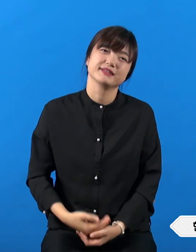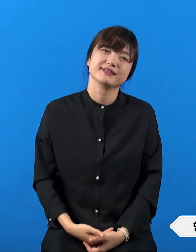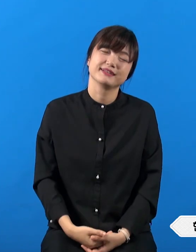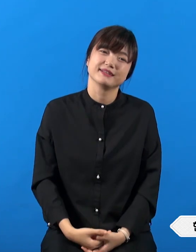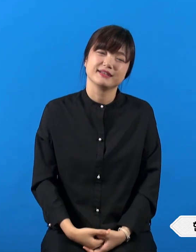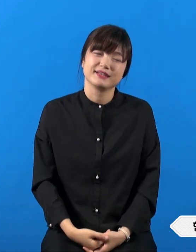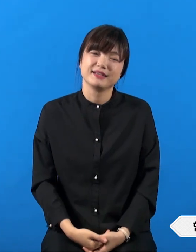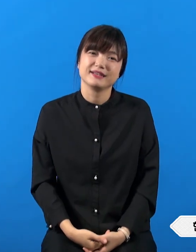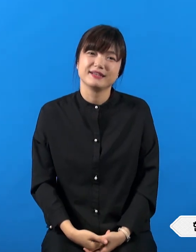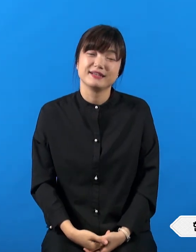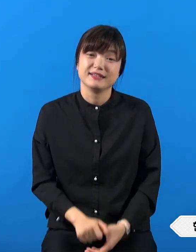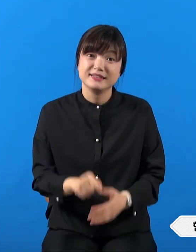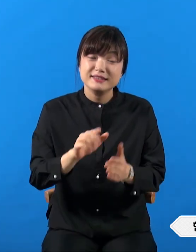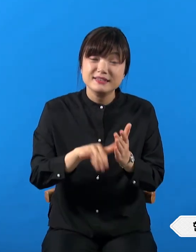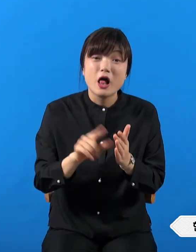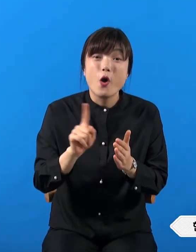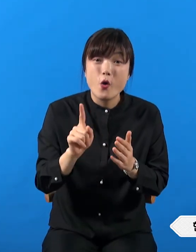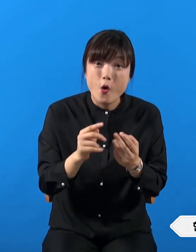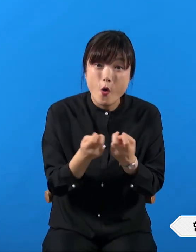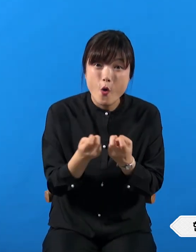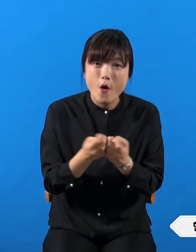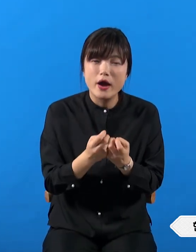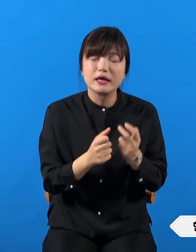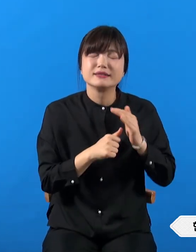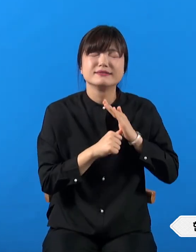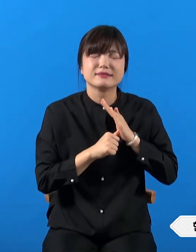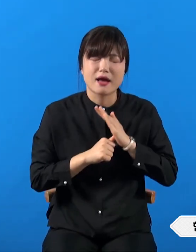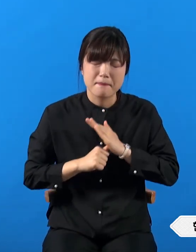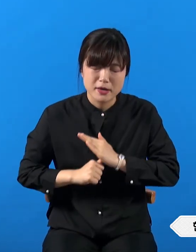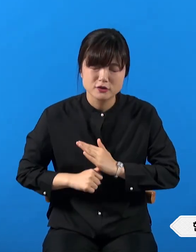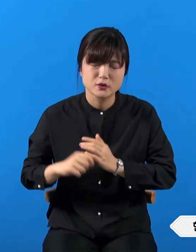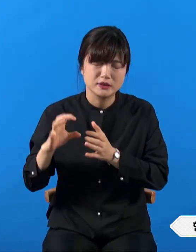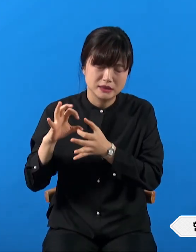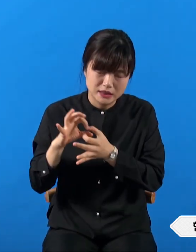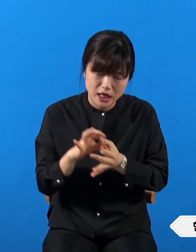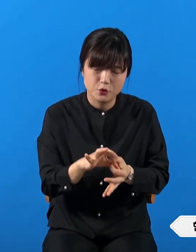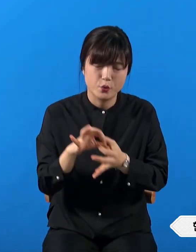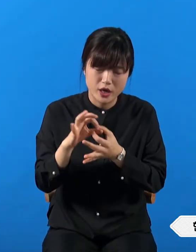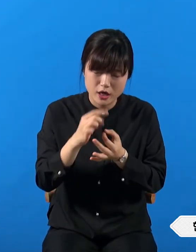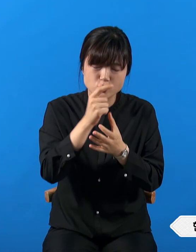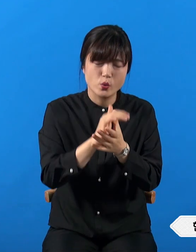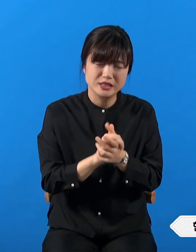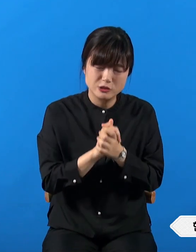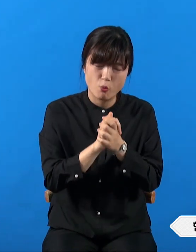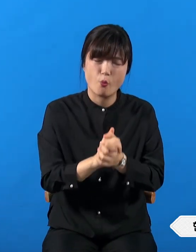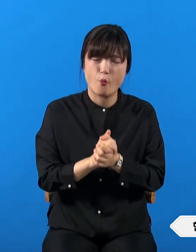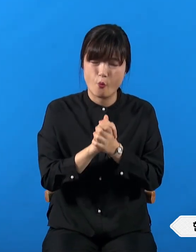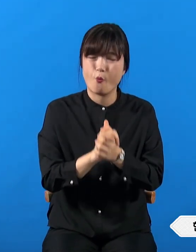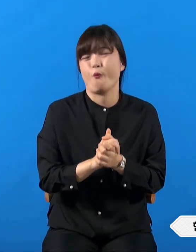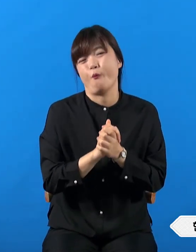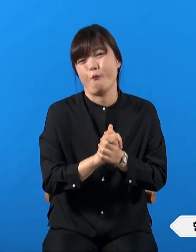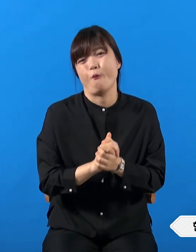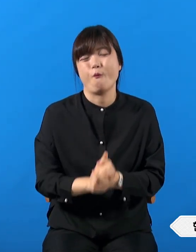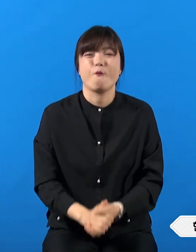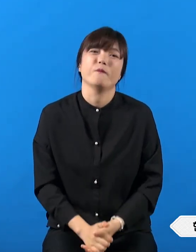하십니다. 그럴 때는 우리가 인내하면서 계속해서 끝까지 기도해야 되죠.